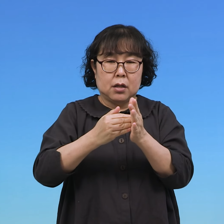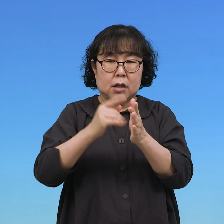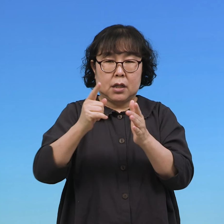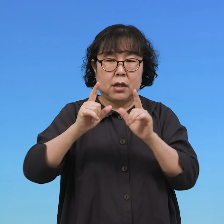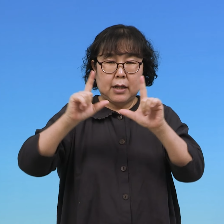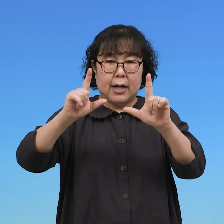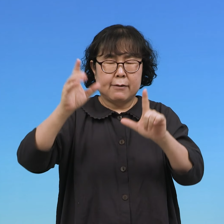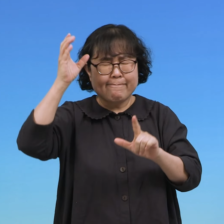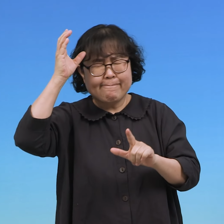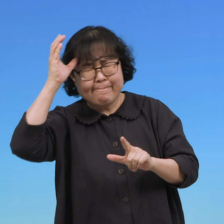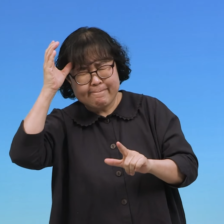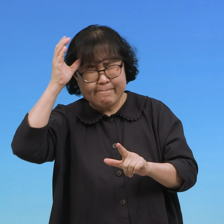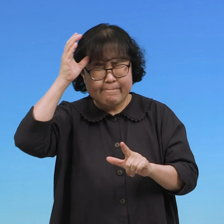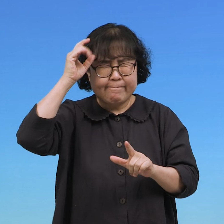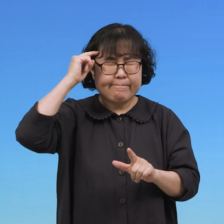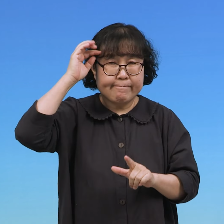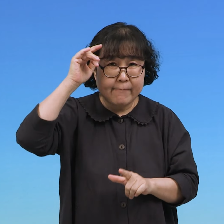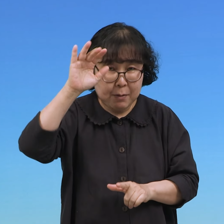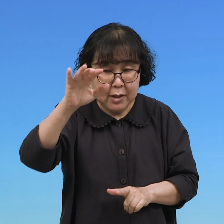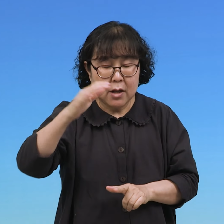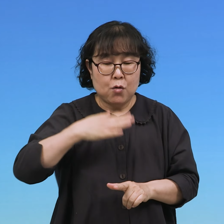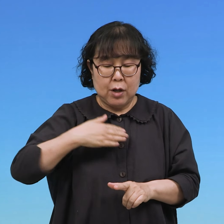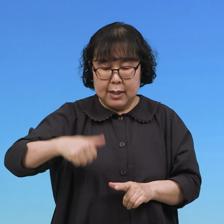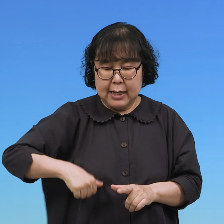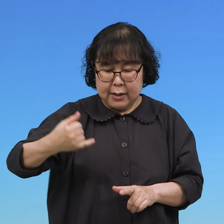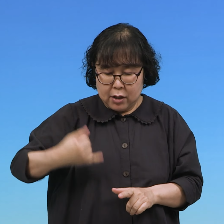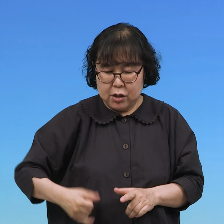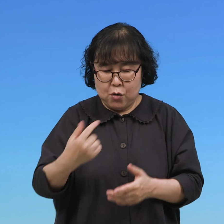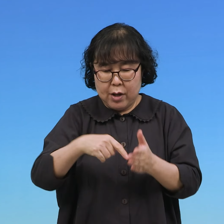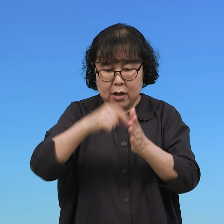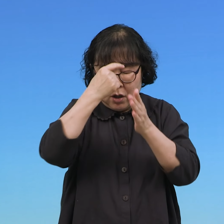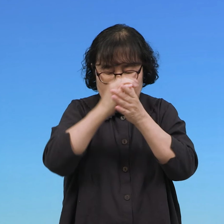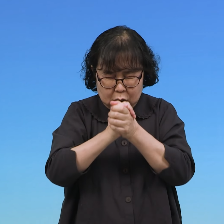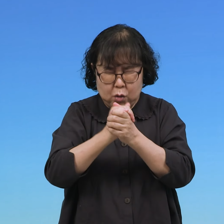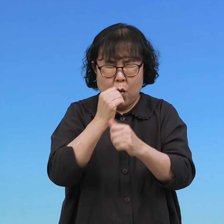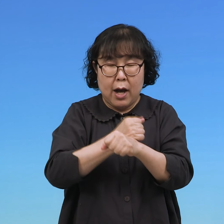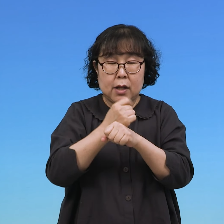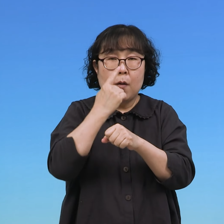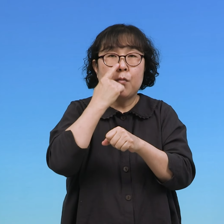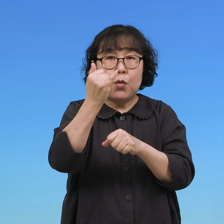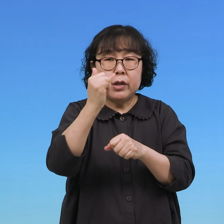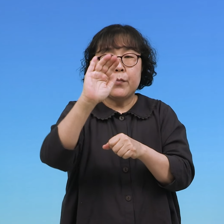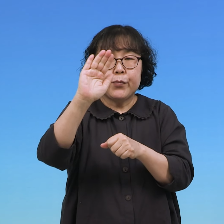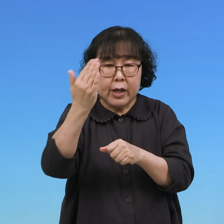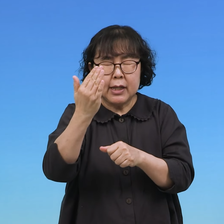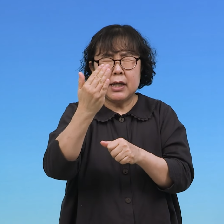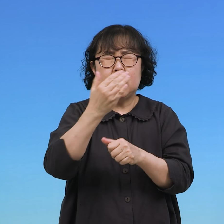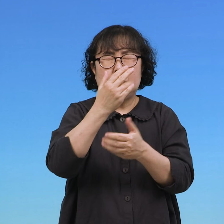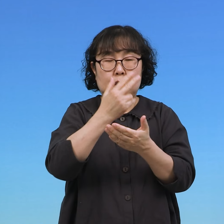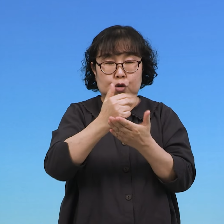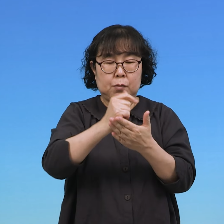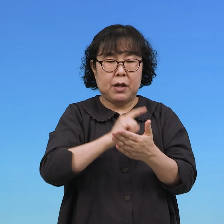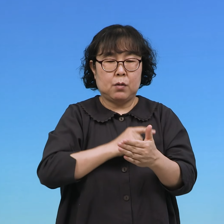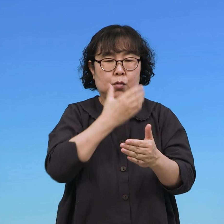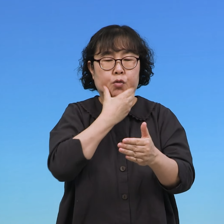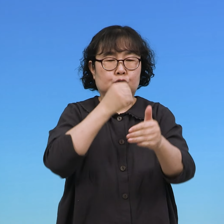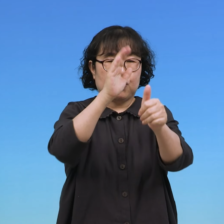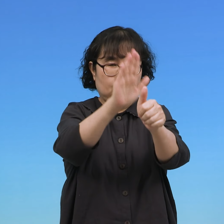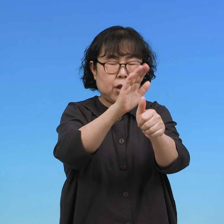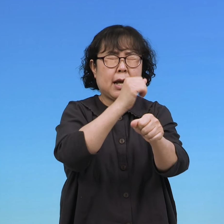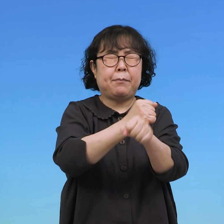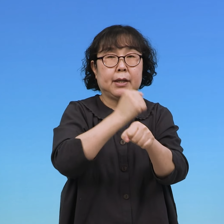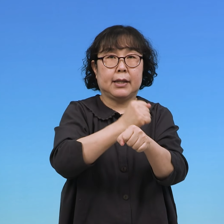사모하면서, 기대하면서, 기다리면서 우리 자녀들을 위하여 기도하는 그런 부모님 세대가 되시기를 주님 이름으로